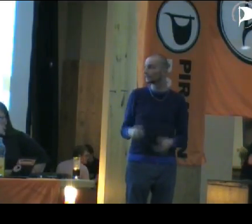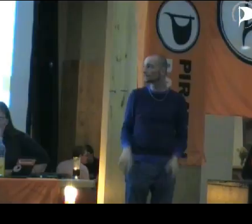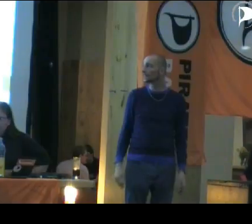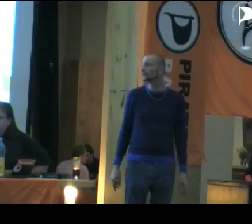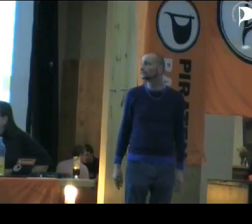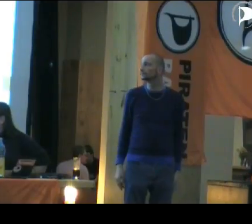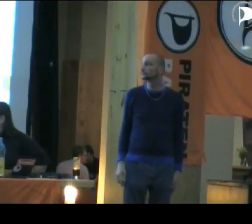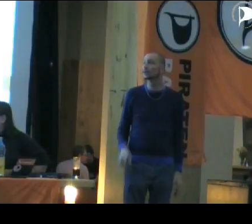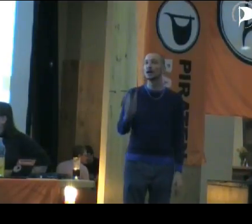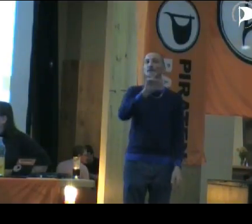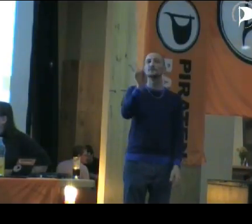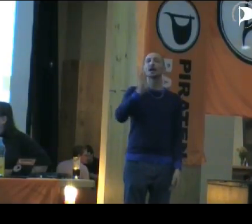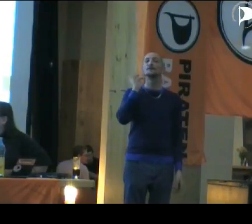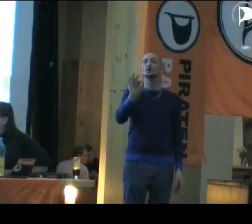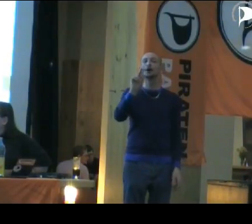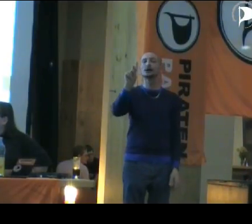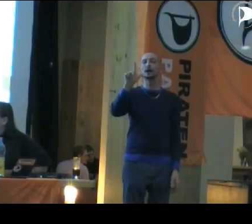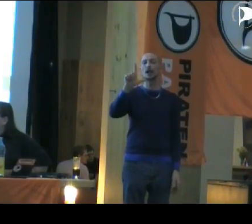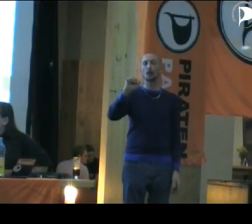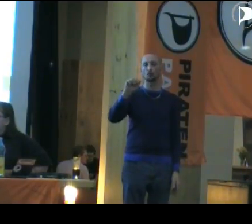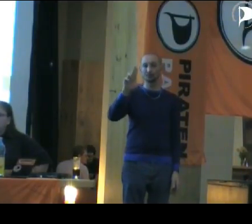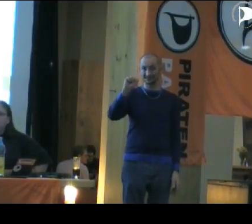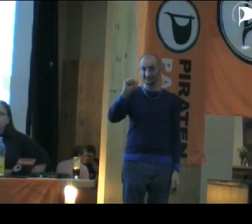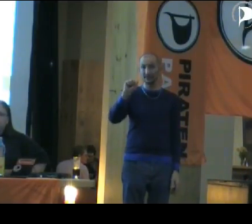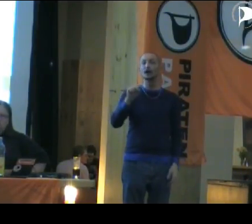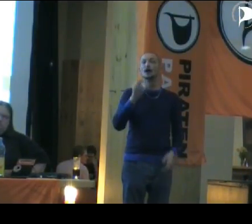ja es wird glaubt als rechnungsprüfer